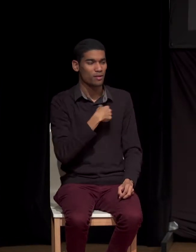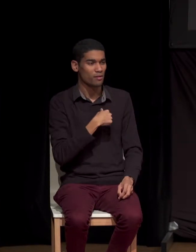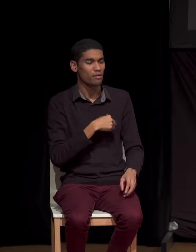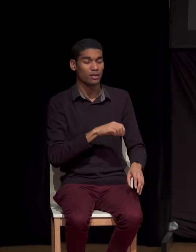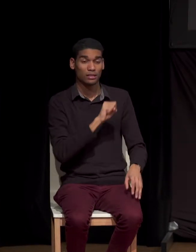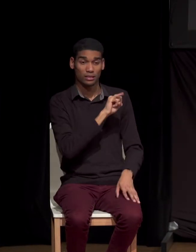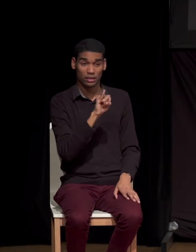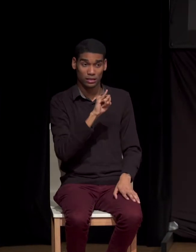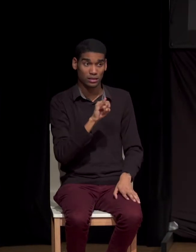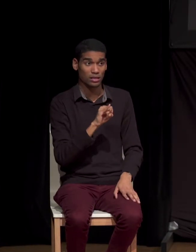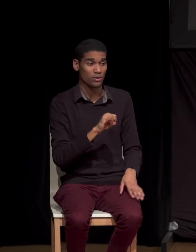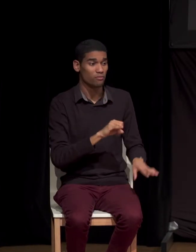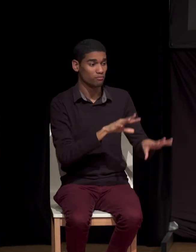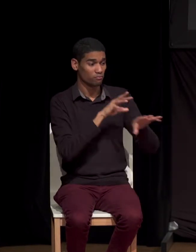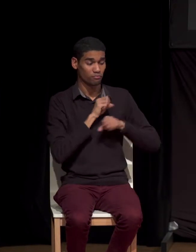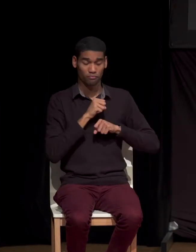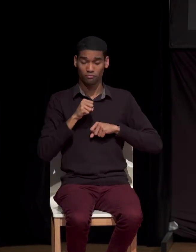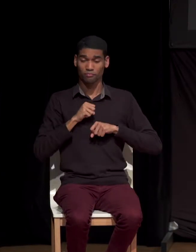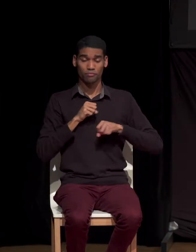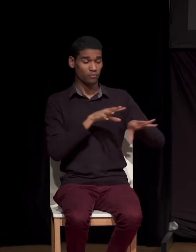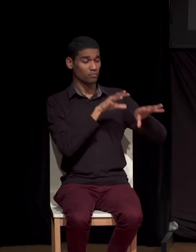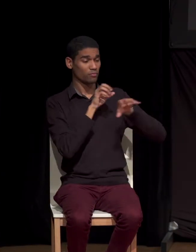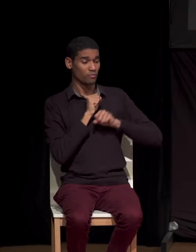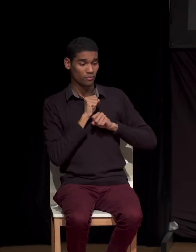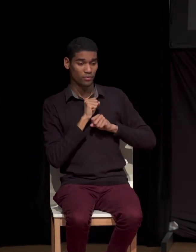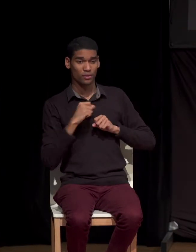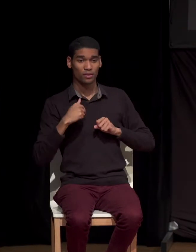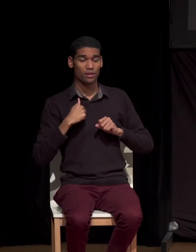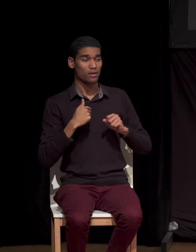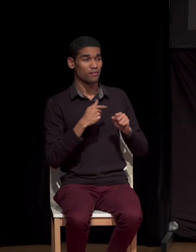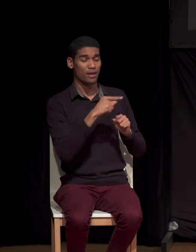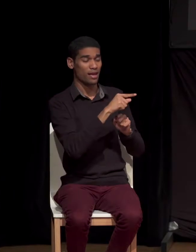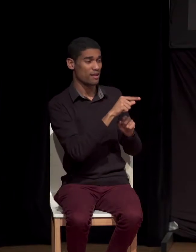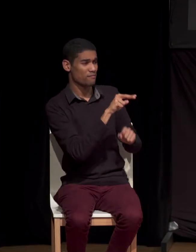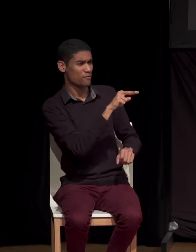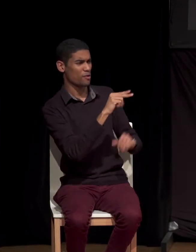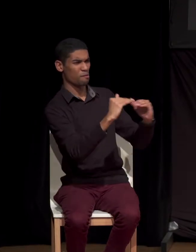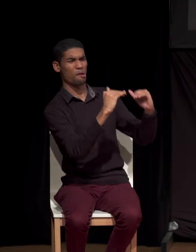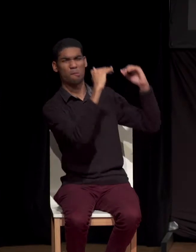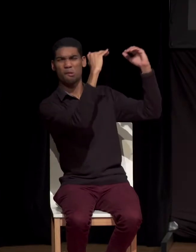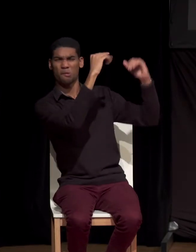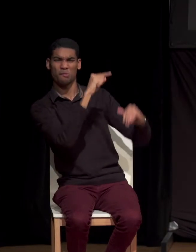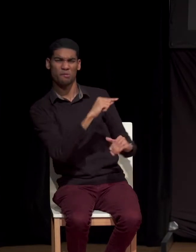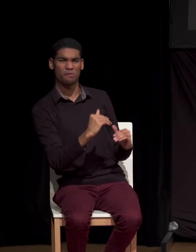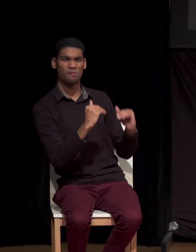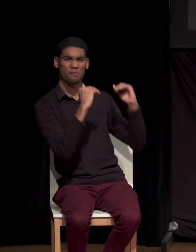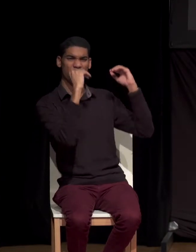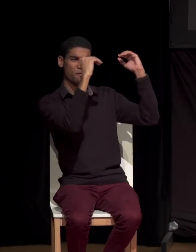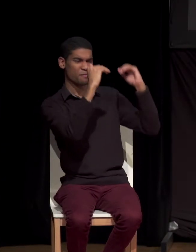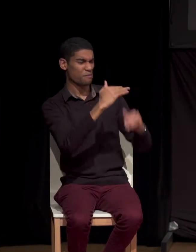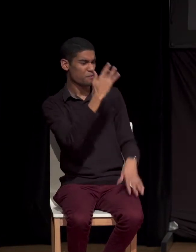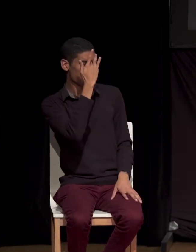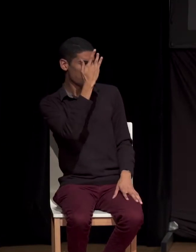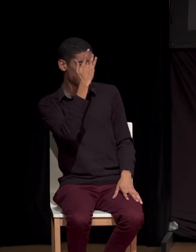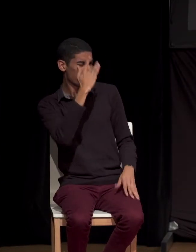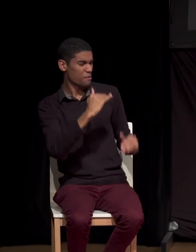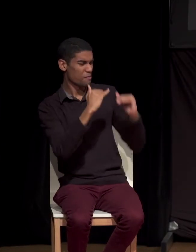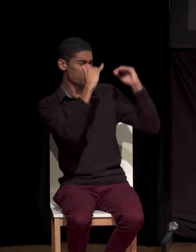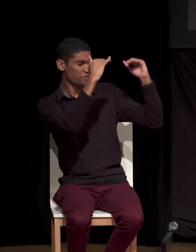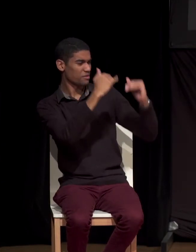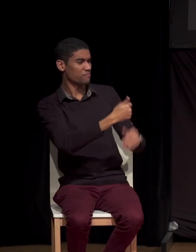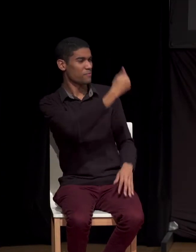Inclusive, se eu fosse hierarquizar, o saber dele seria muito superior ao meu, como muitas vezes eu acho que, de fato, é. Então,